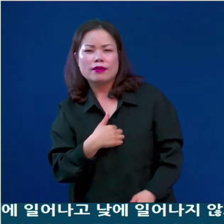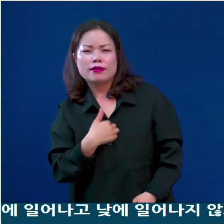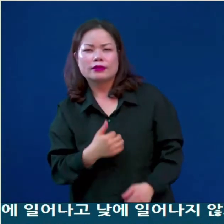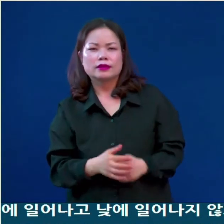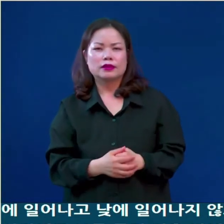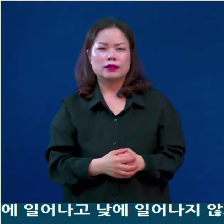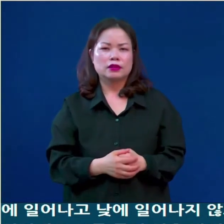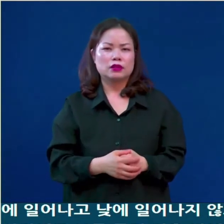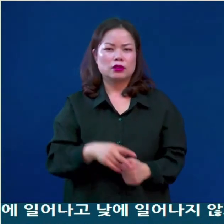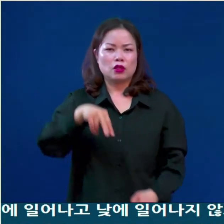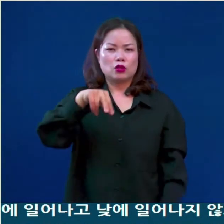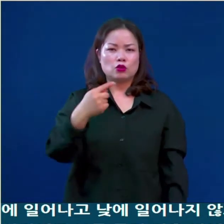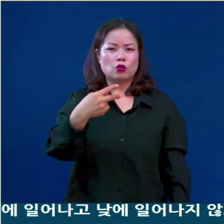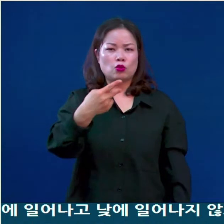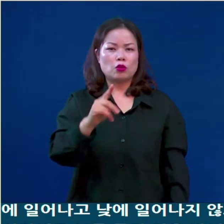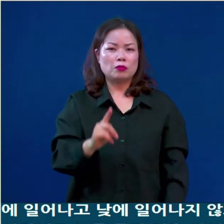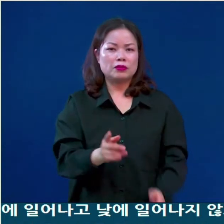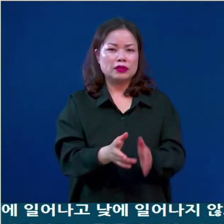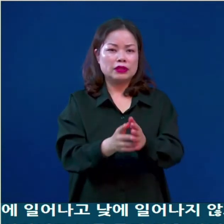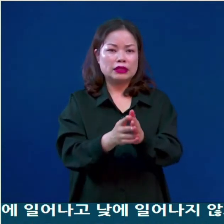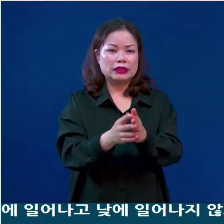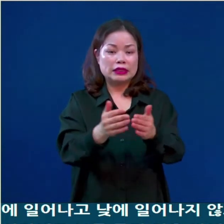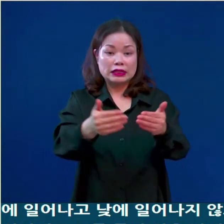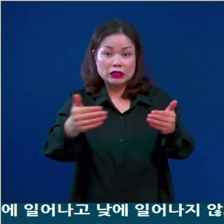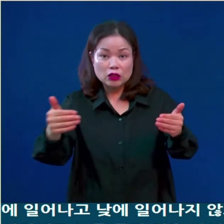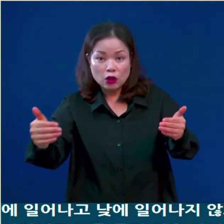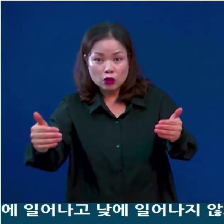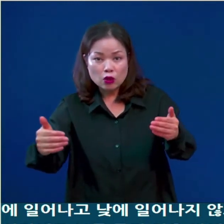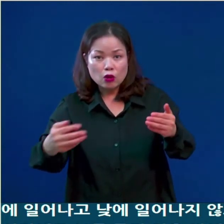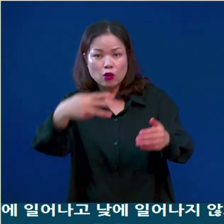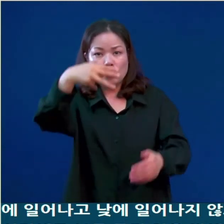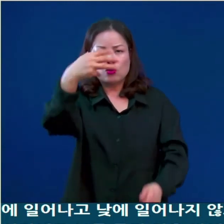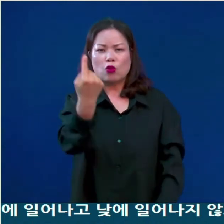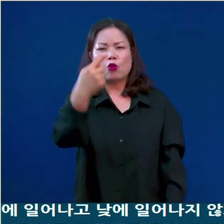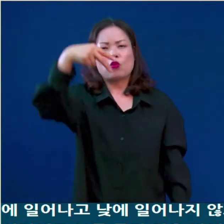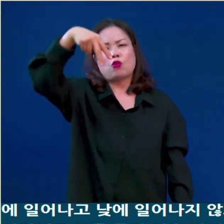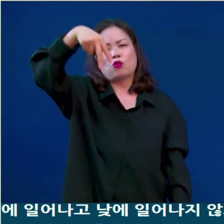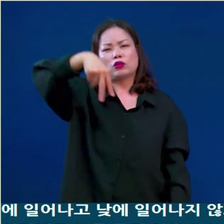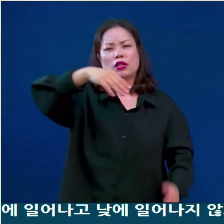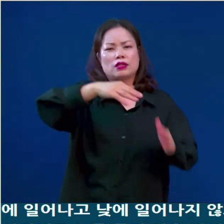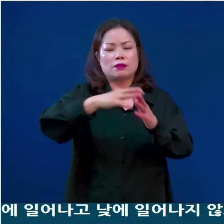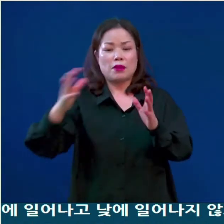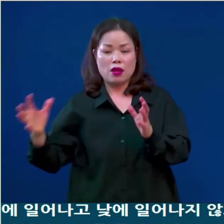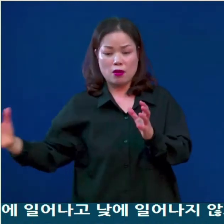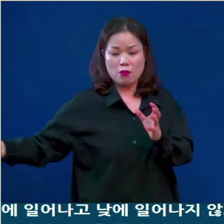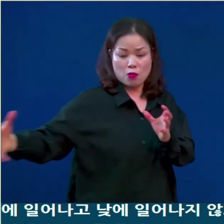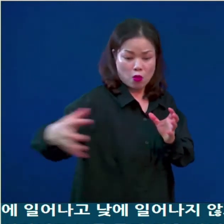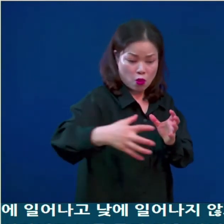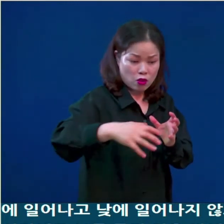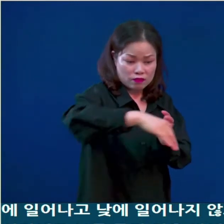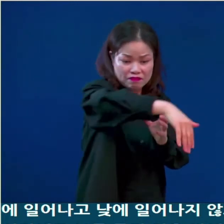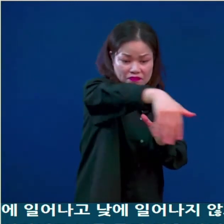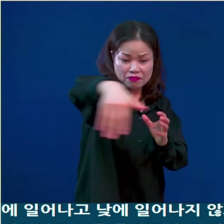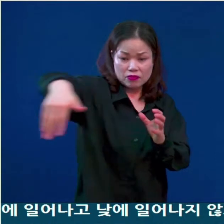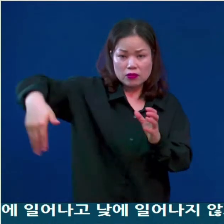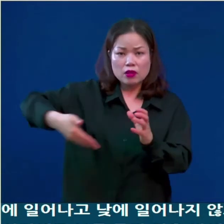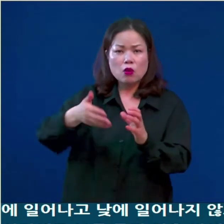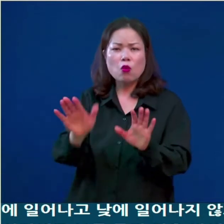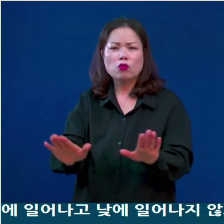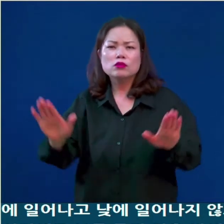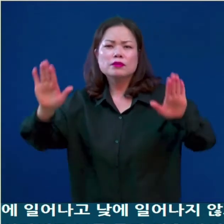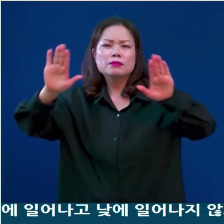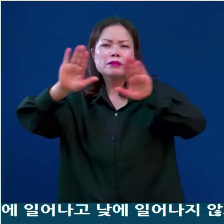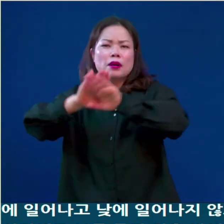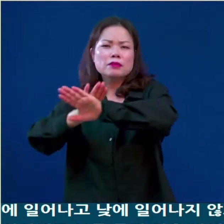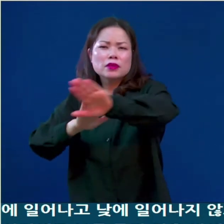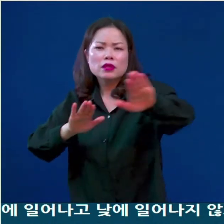알았는지 소돔성의 남자들이 롯의 집에 몰려옵니다. 그리고 그 집을 에워싸고서 말하죠. 오늘 밤에